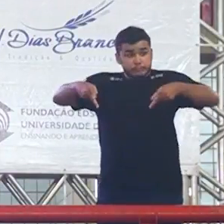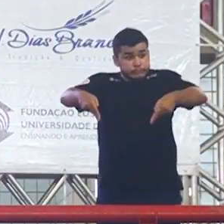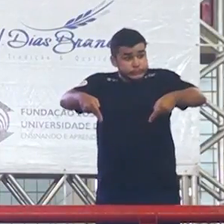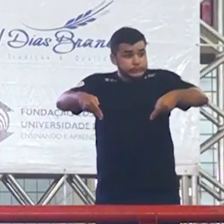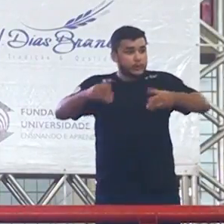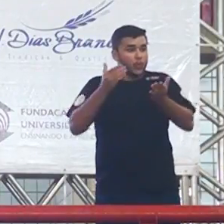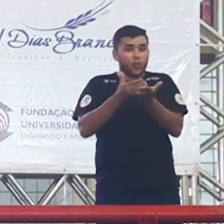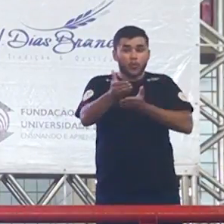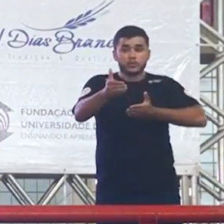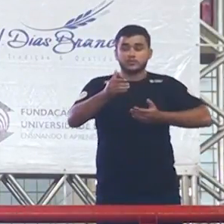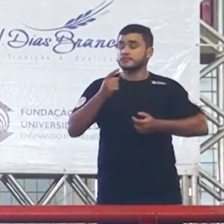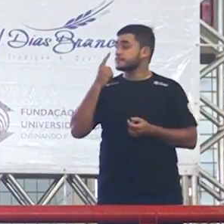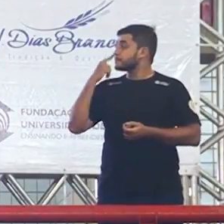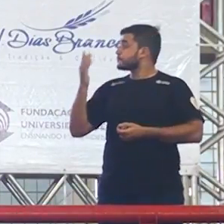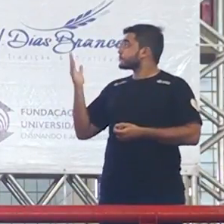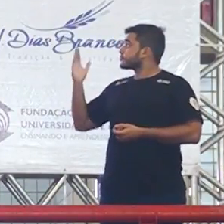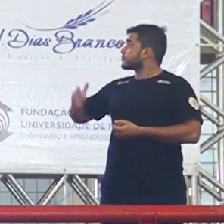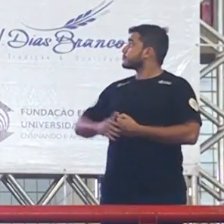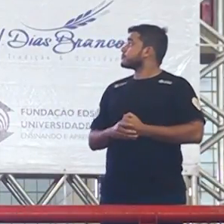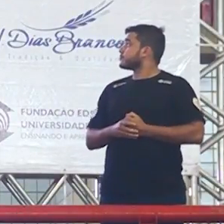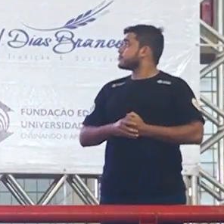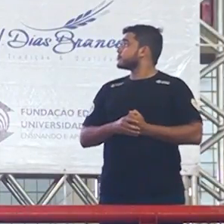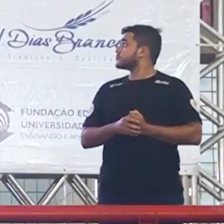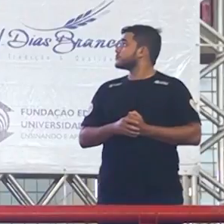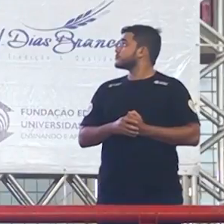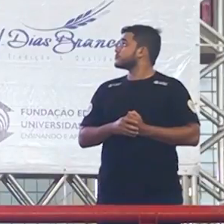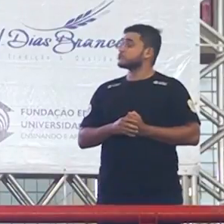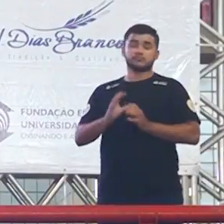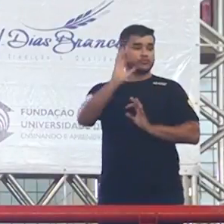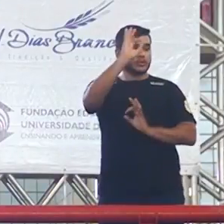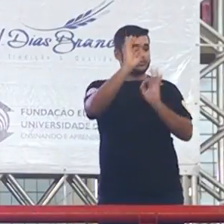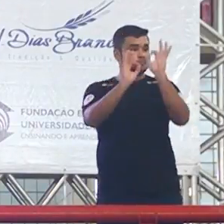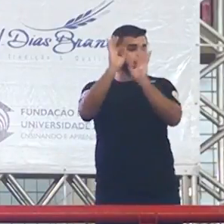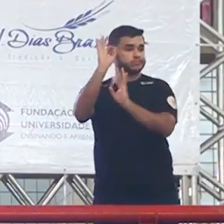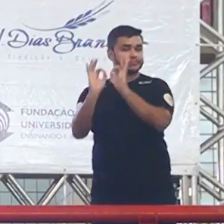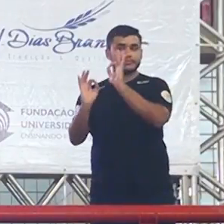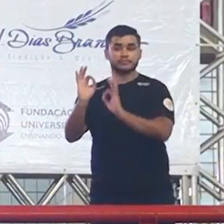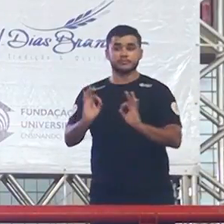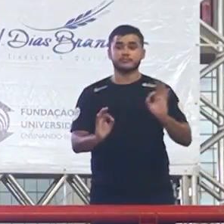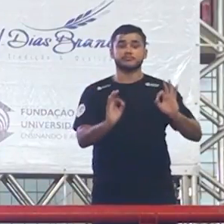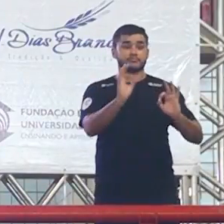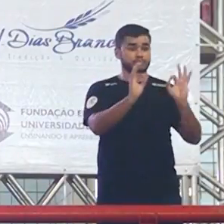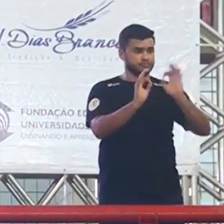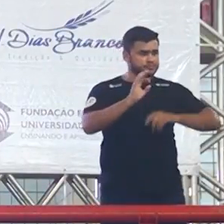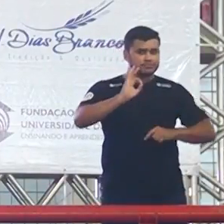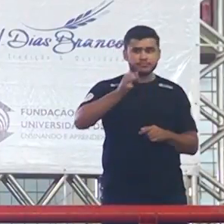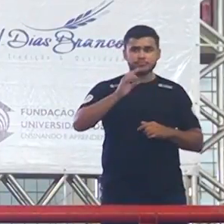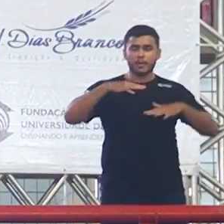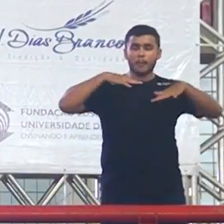Liguei. O que é que está acontecendo? O que é que aconteceu assim que eu liguei?